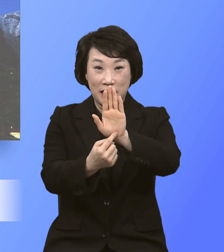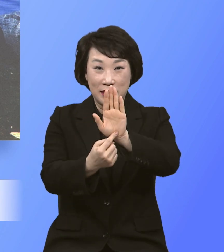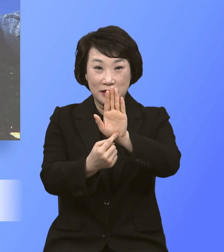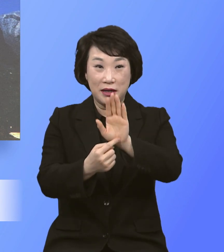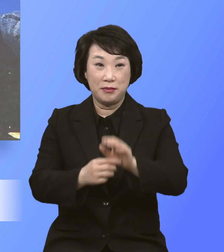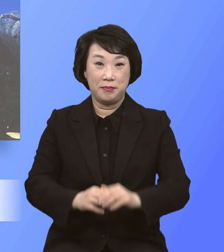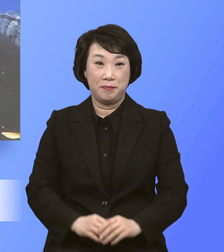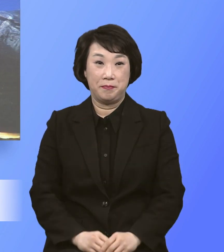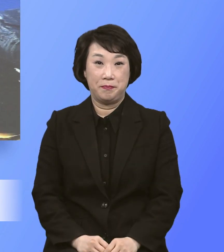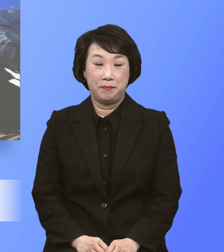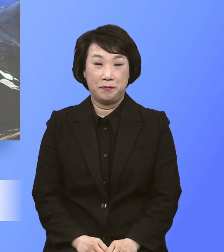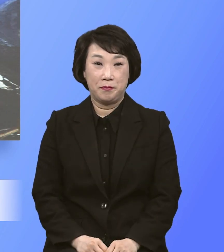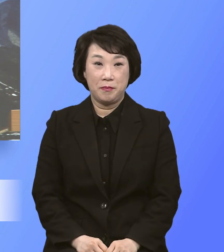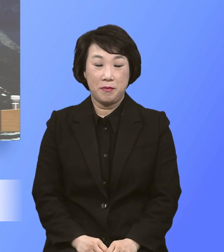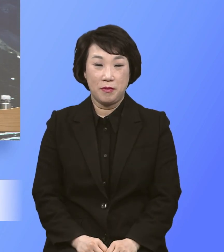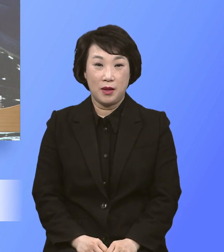나타내셔서